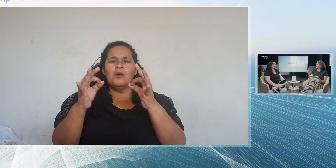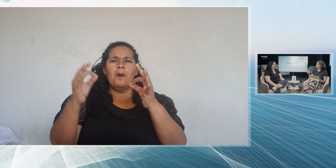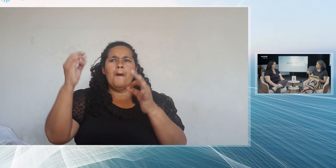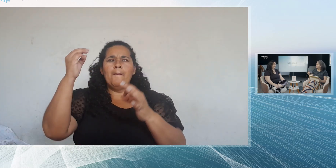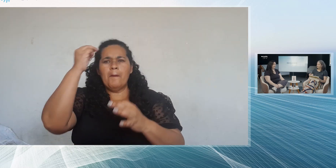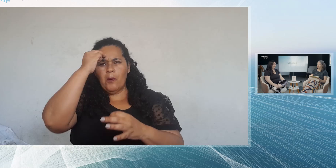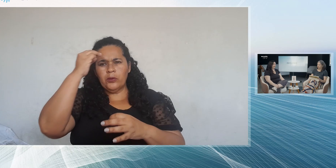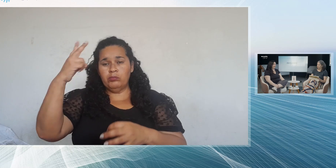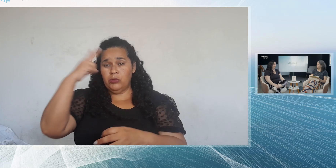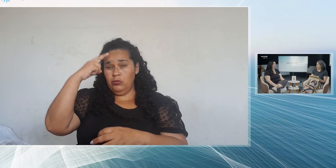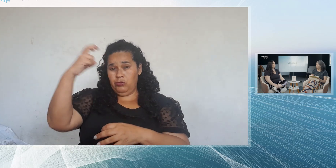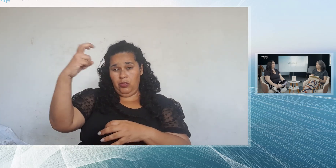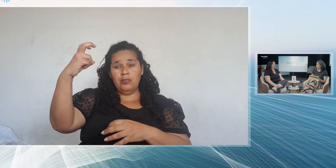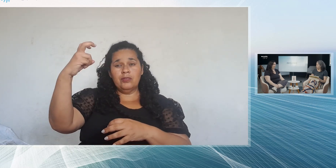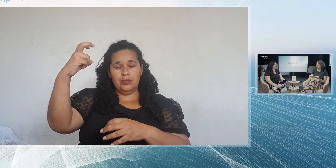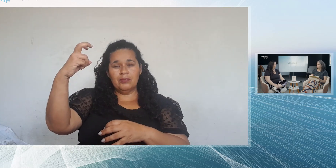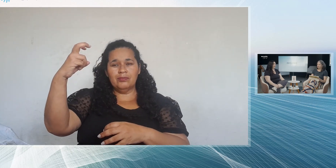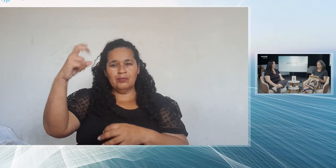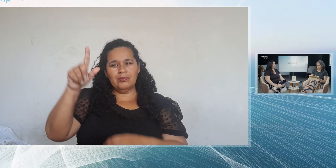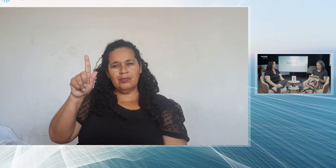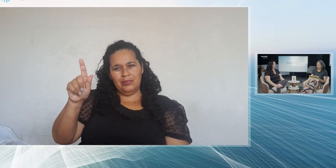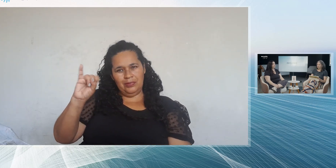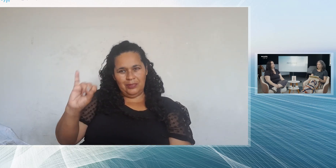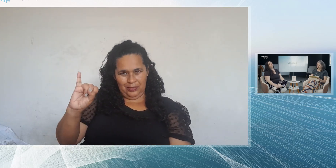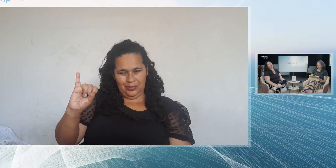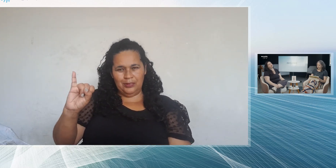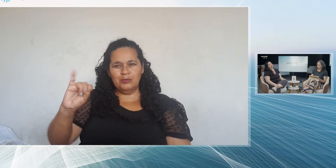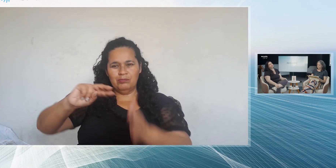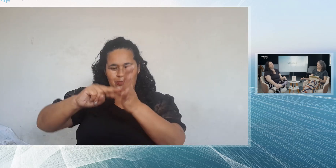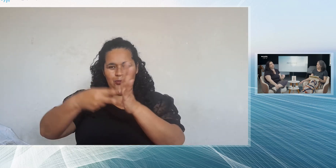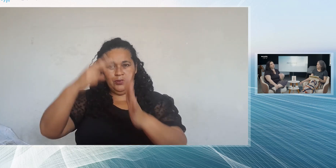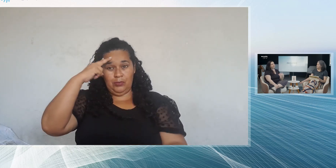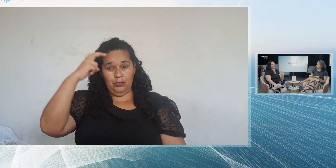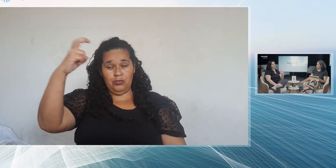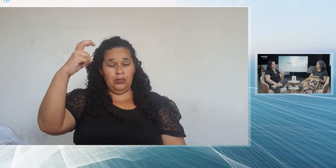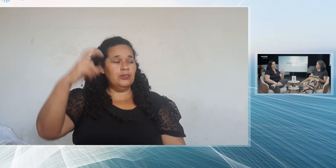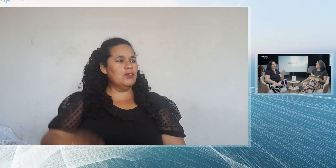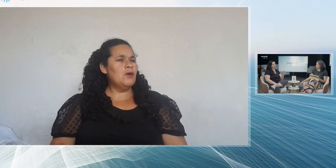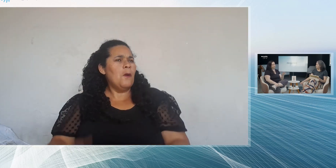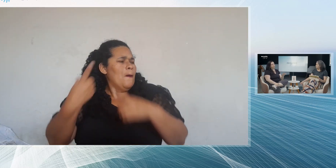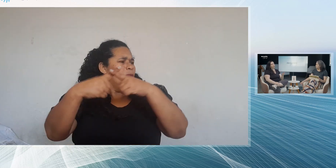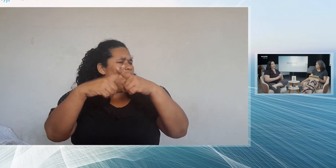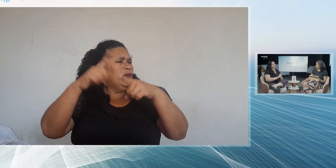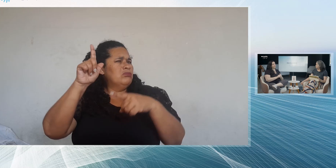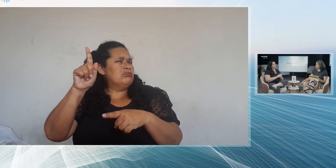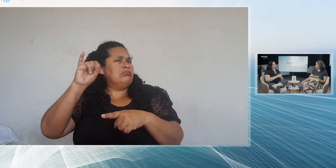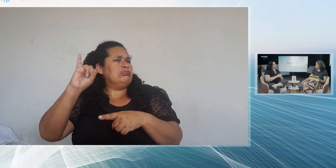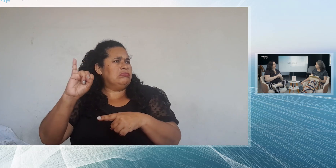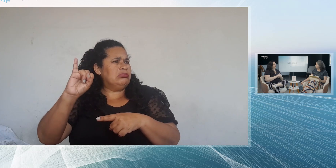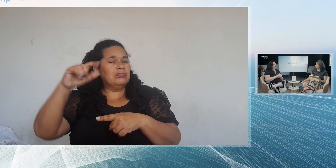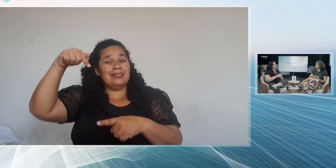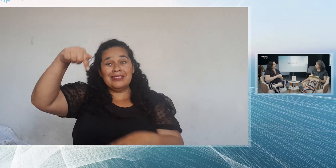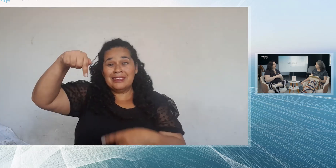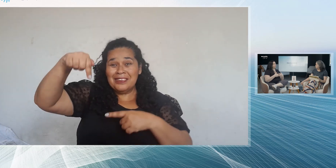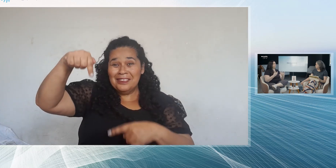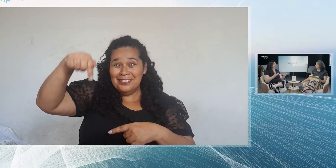avalia a inteligência, que é né? QI. O QI, a inteligência, porque o teste de inteligência ele é legal. Quando você tem